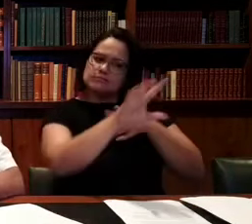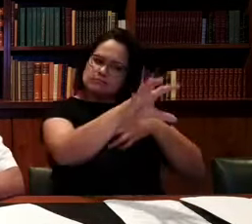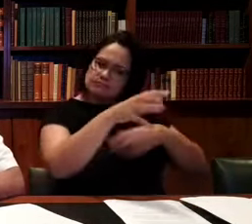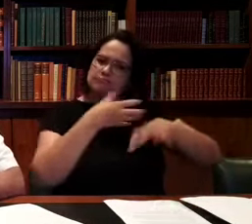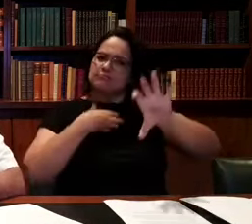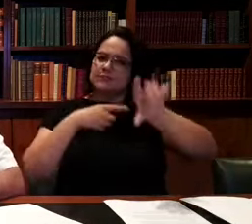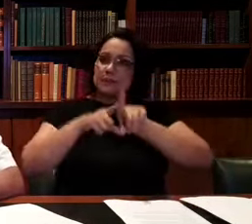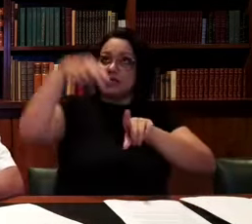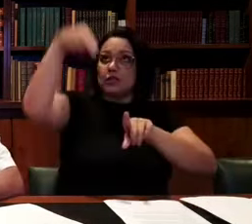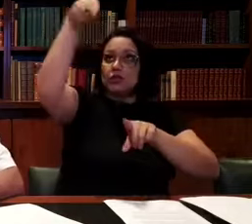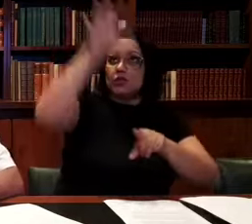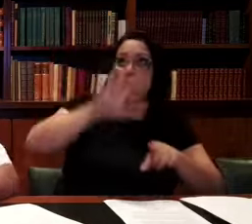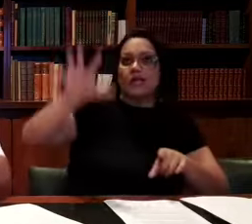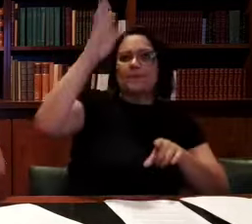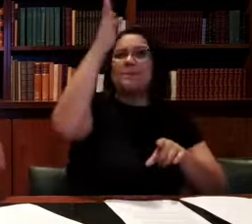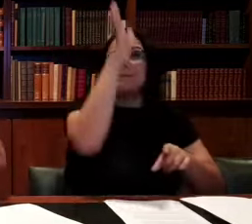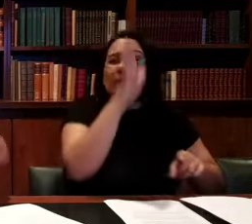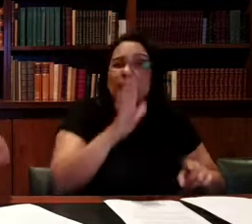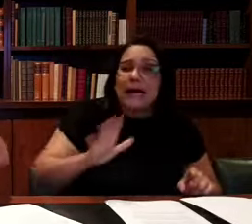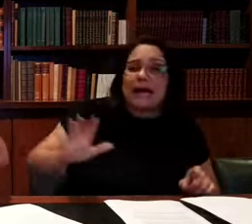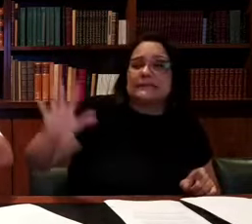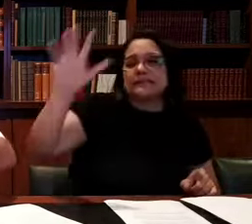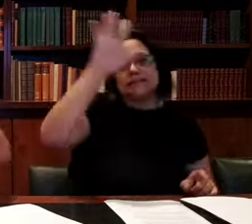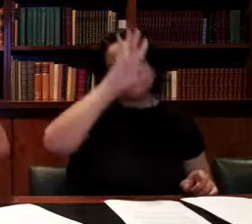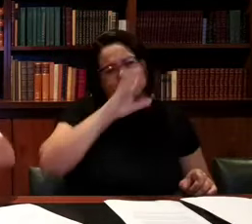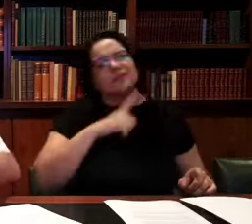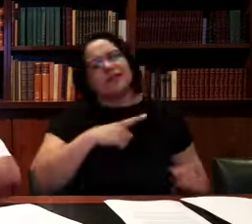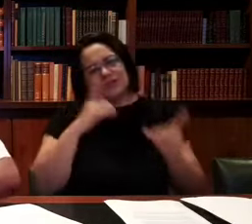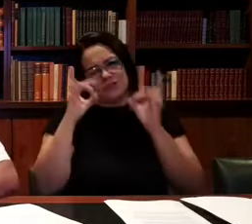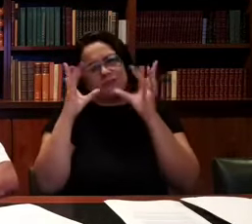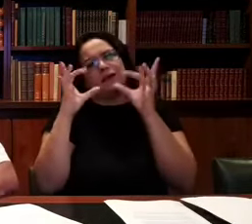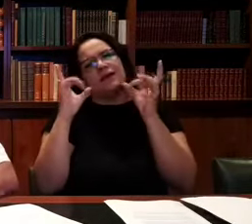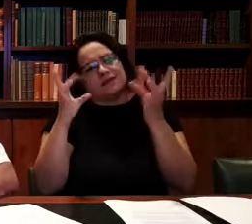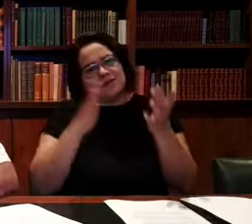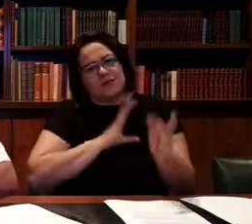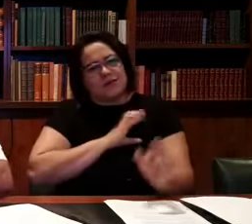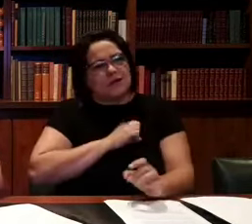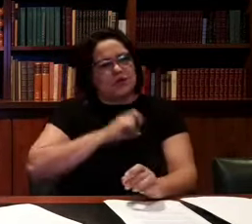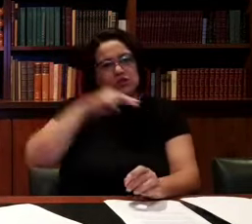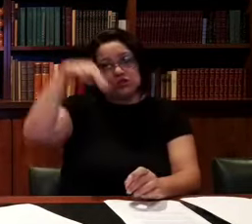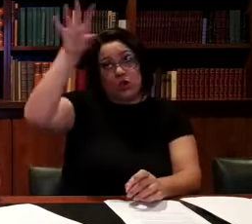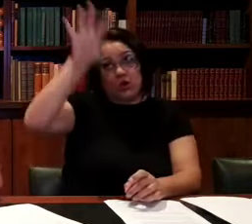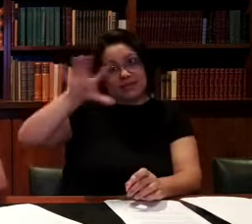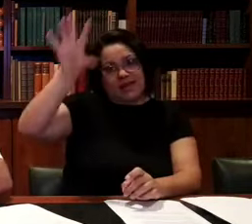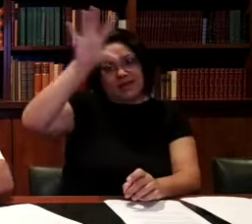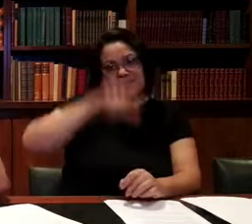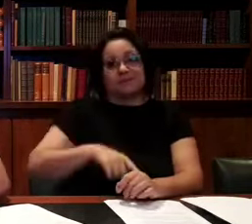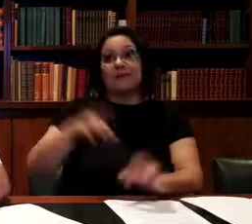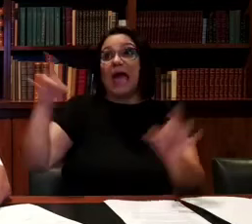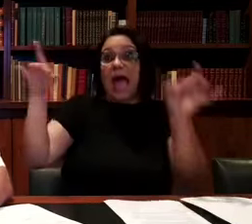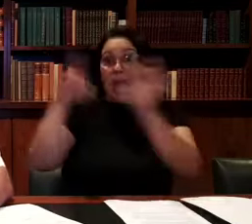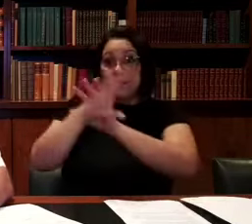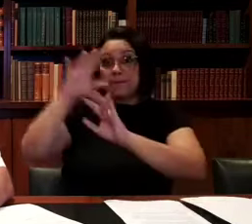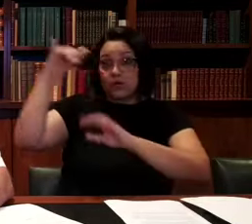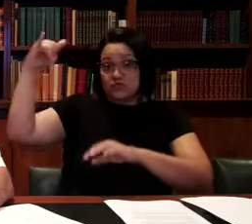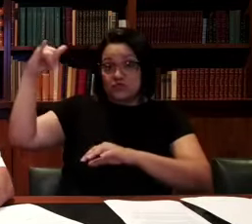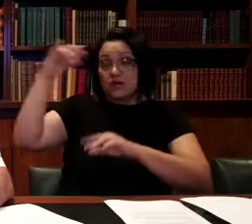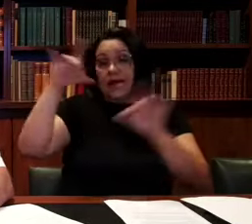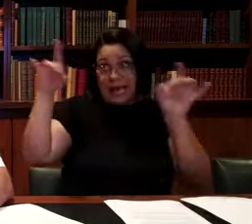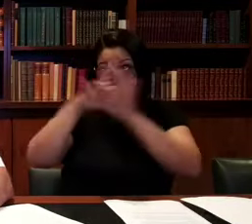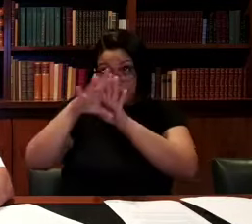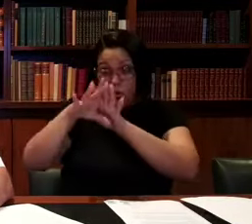como é todo o Brasil né O um pouquinho especial aos eventos nosso querido Nordeste lá Saímos de lá fomos para Sertânia